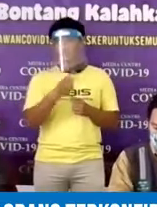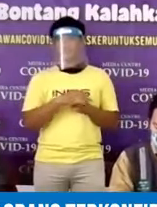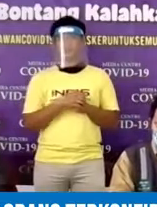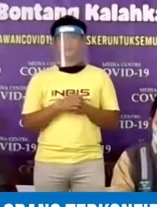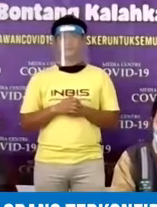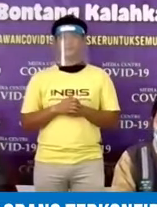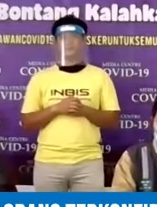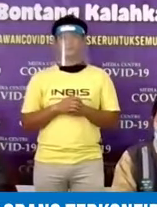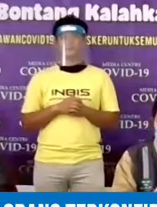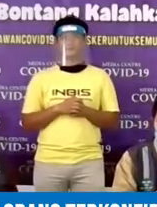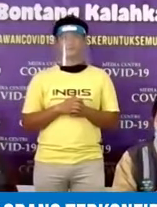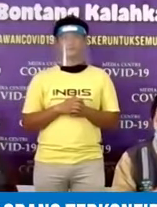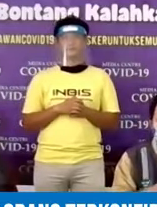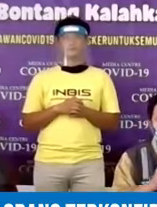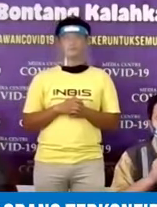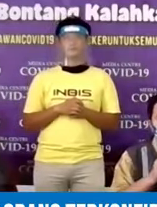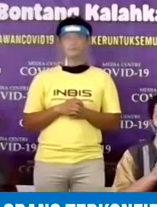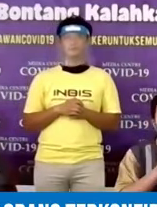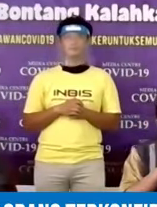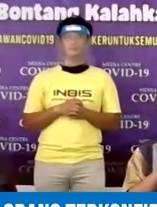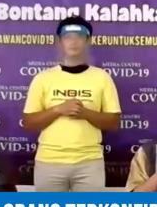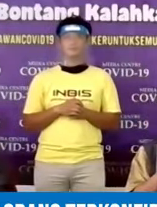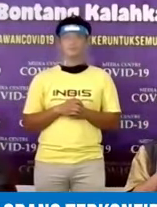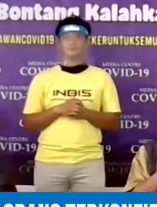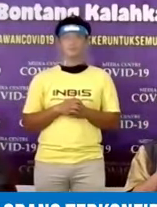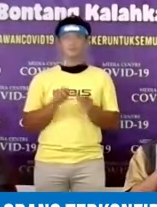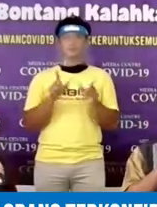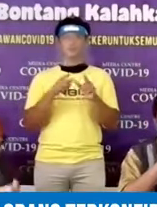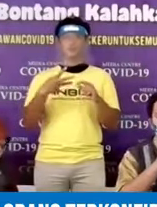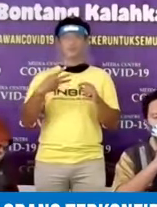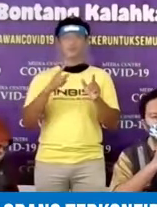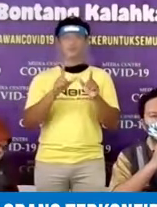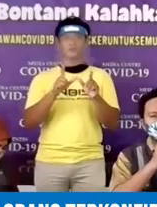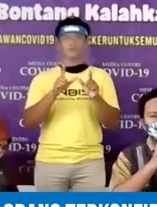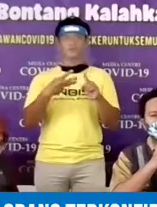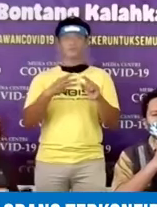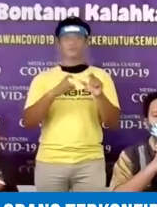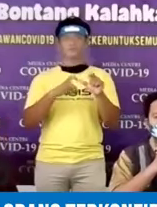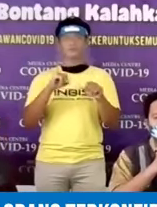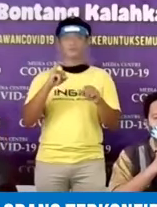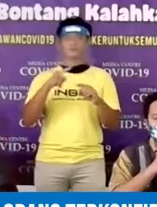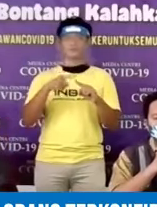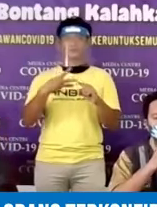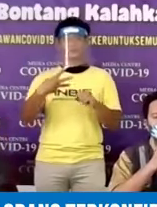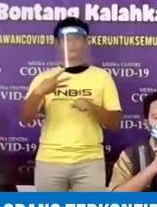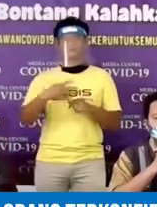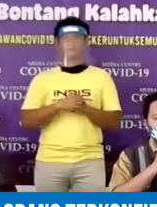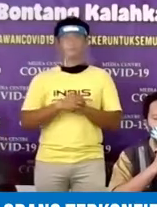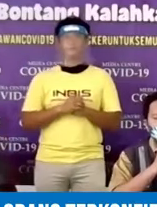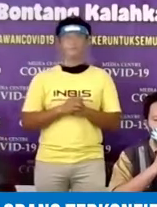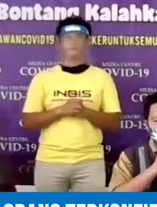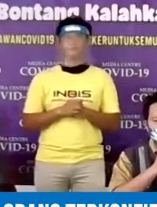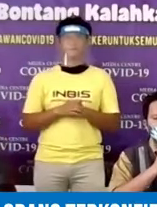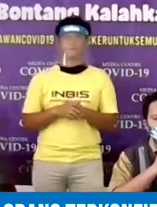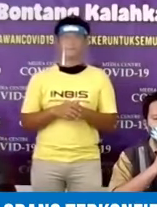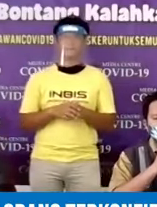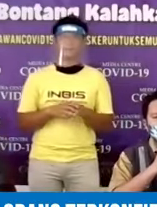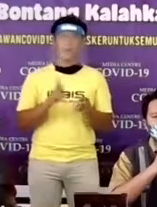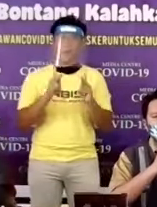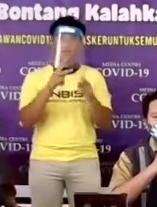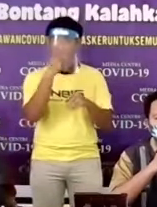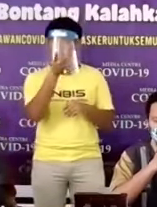ditolong info saya persilahkan padi untuk menyampaikan closing statement yang baik terima kasih memperhatikan cluster yang ada di